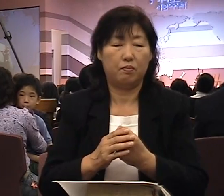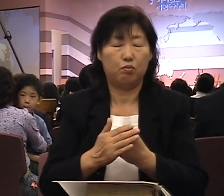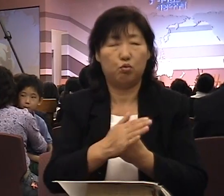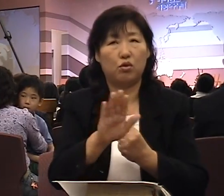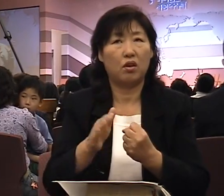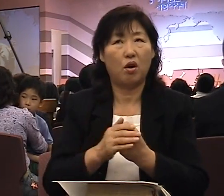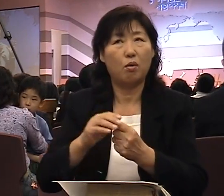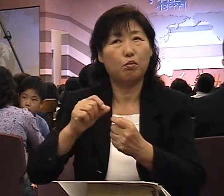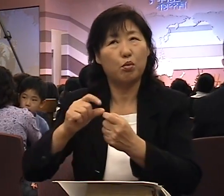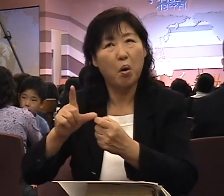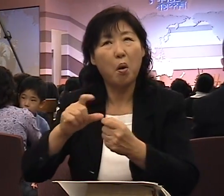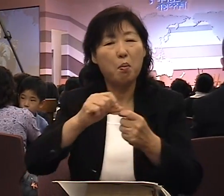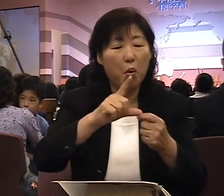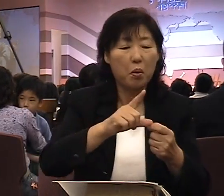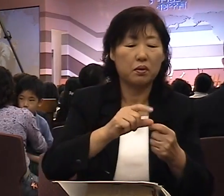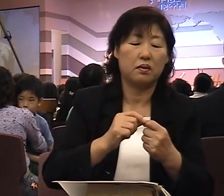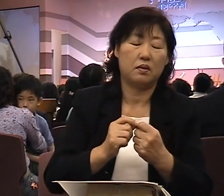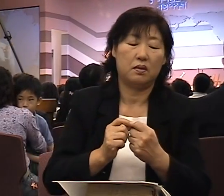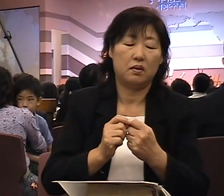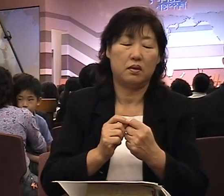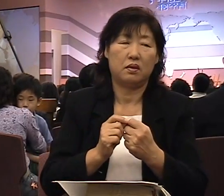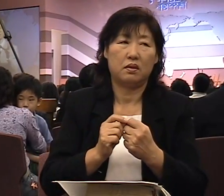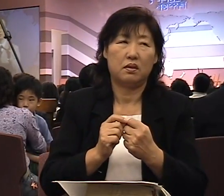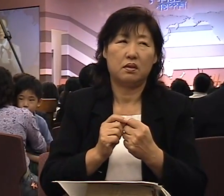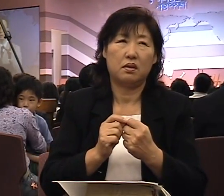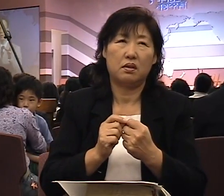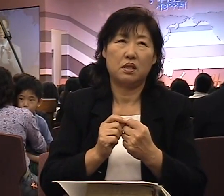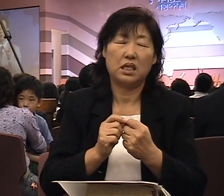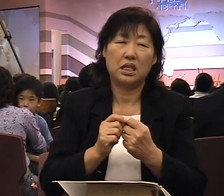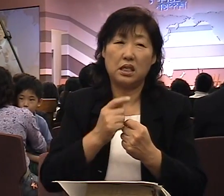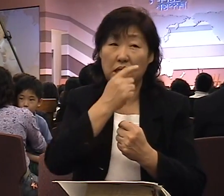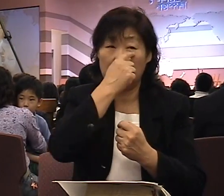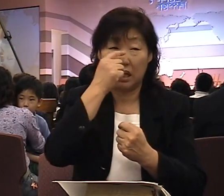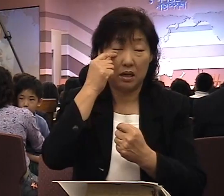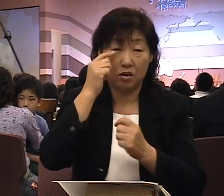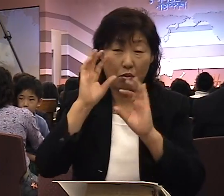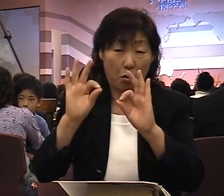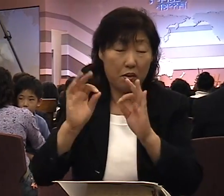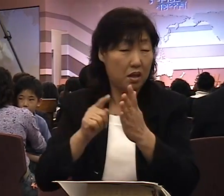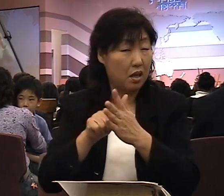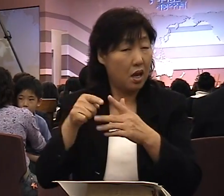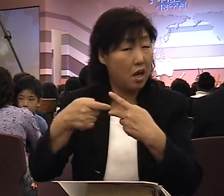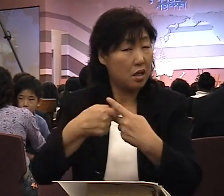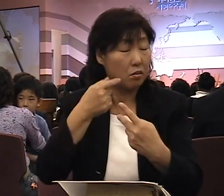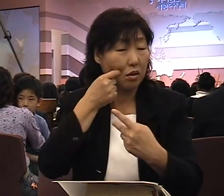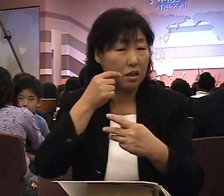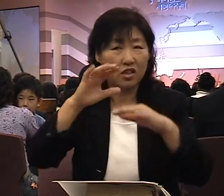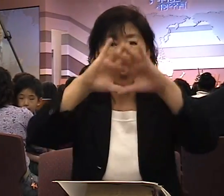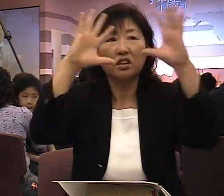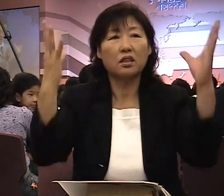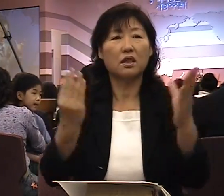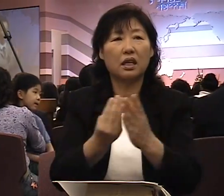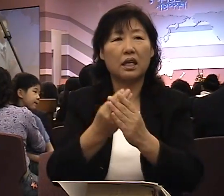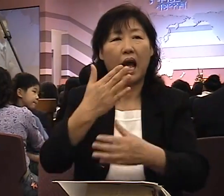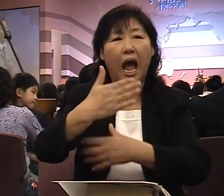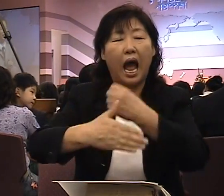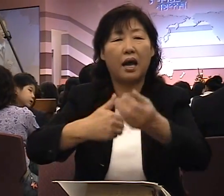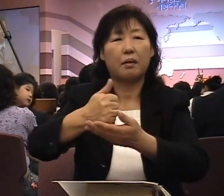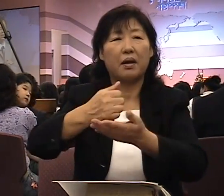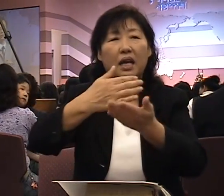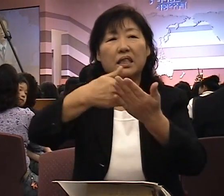우리가 부분적인 시각으로 볼 때는 이해하지 못하는 것도 이 전체적인 하나님의 그림을 갖고 이해가